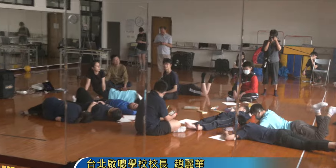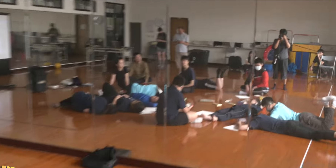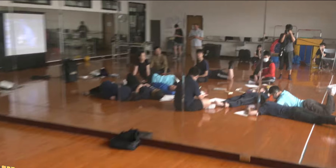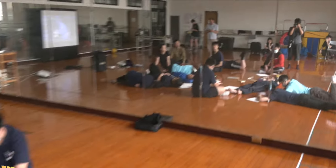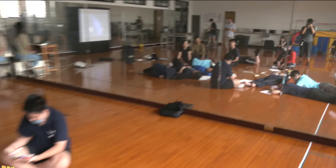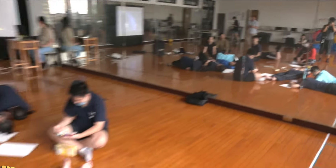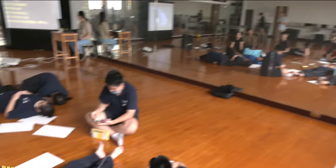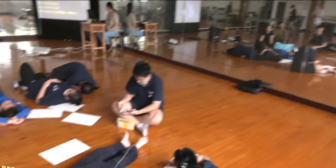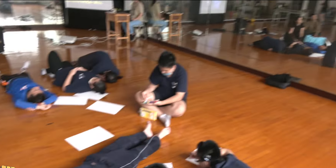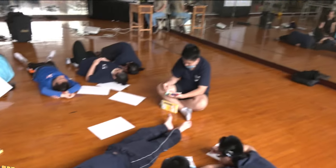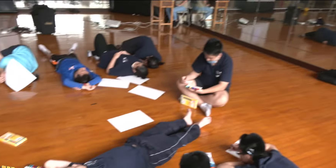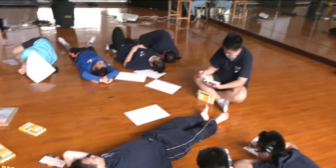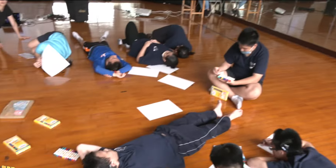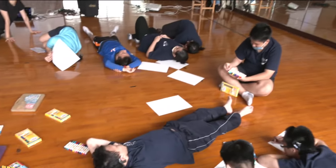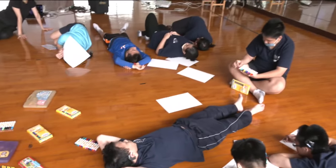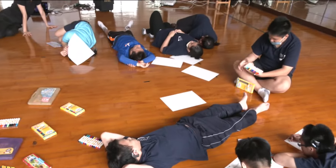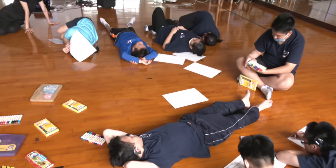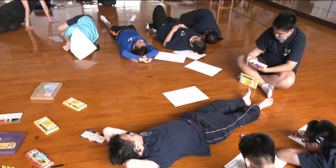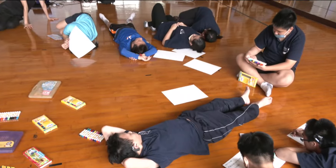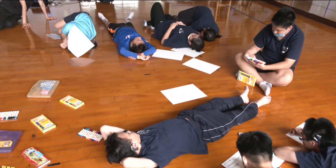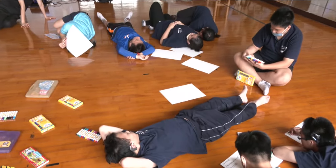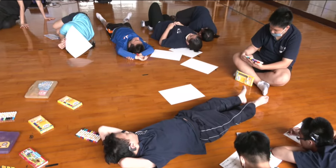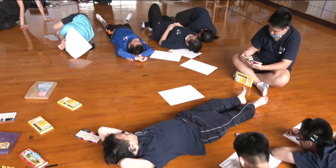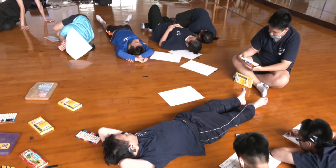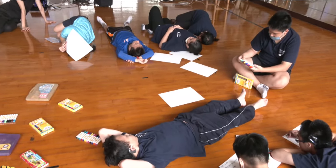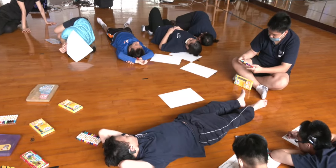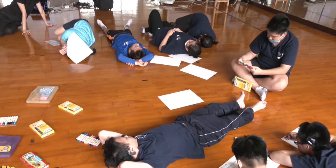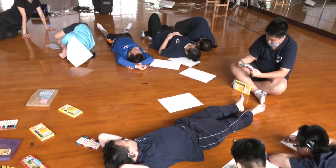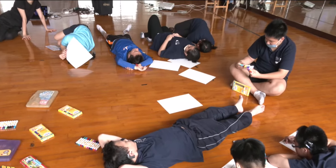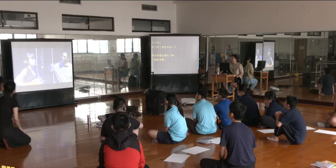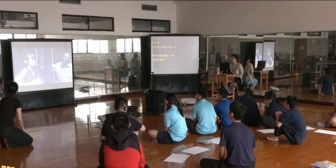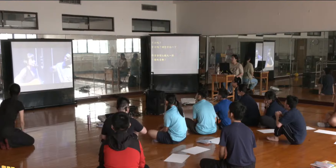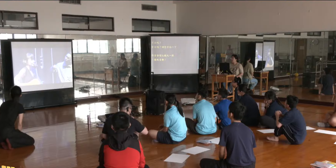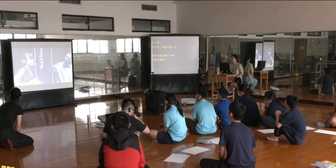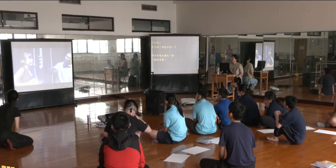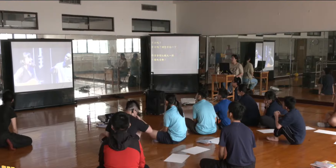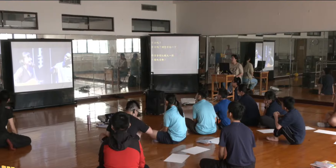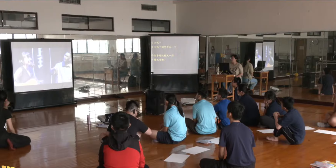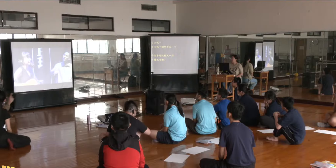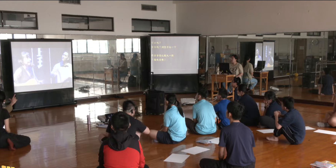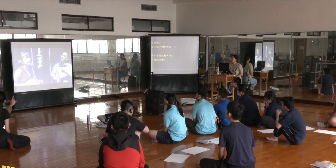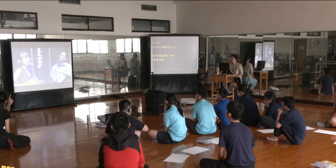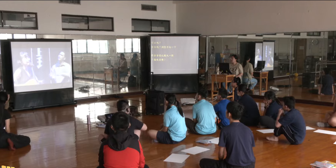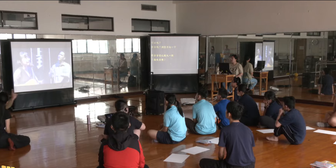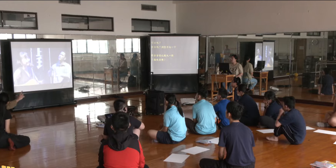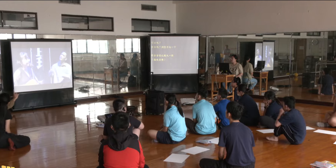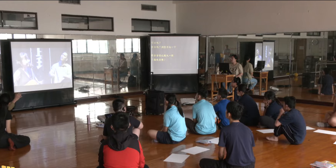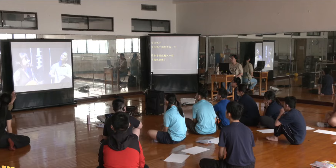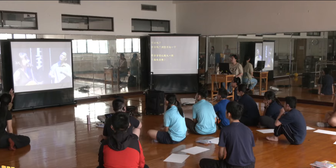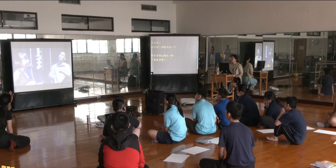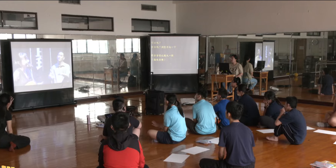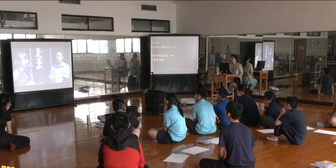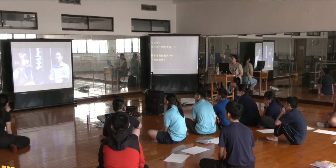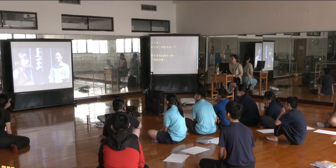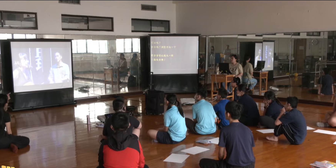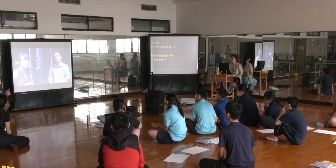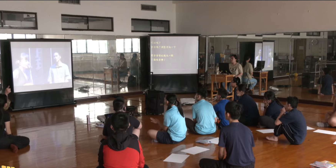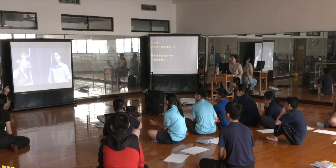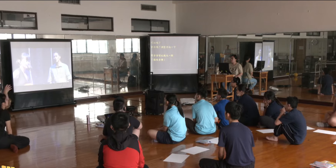上课的学生开始学会欣赏音乐，两厅院表示未来也会努力创造一个包容的音乐环